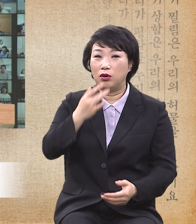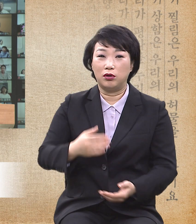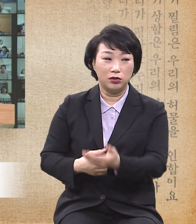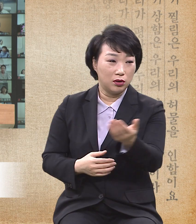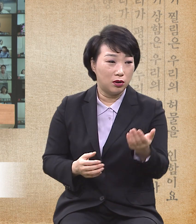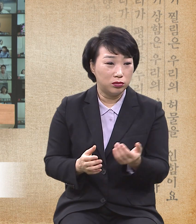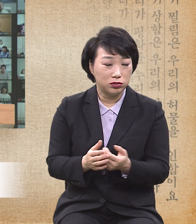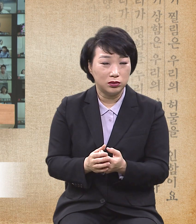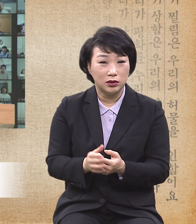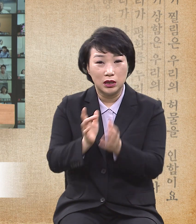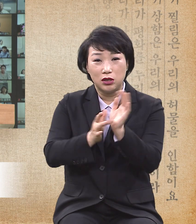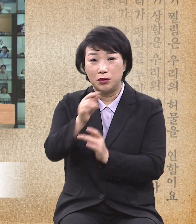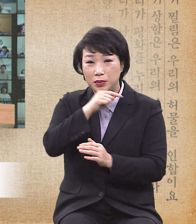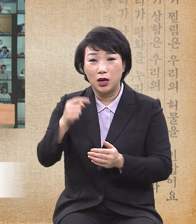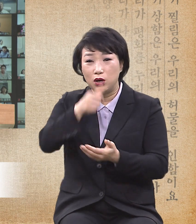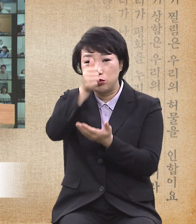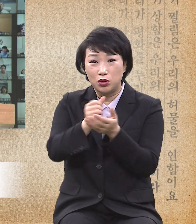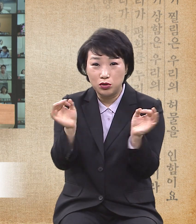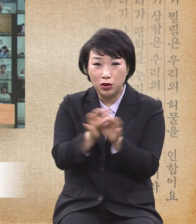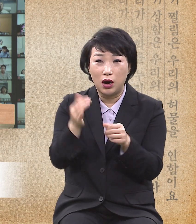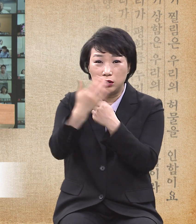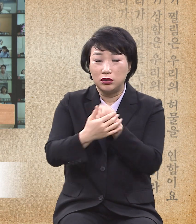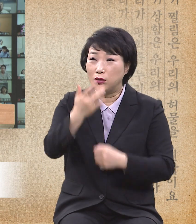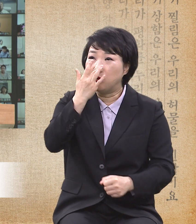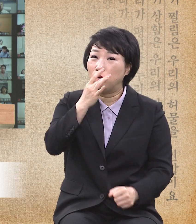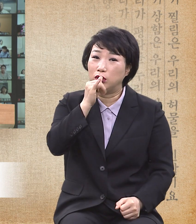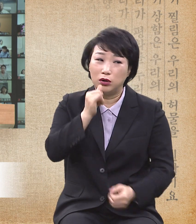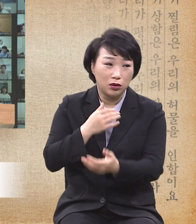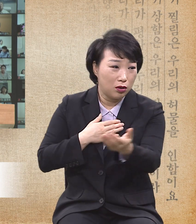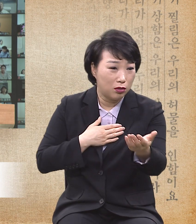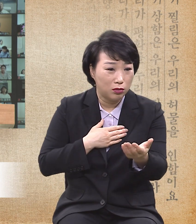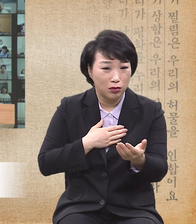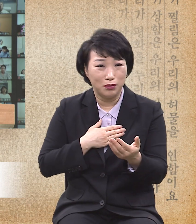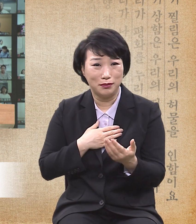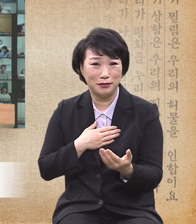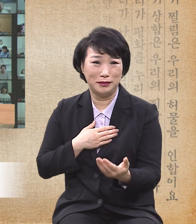없어, 피의 속죄의 은총의 감각도 없어.